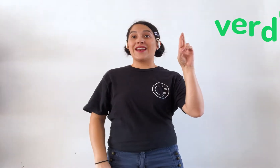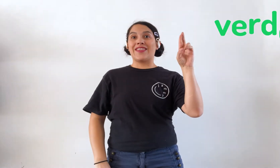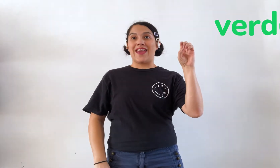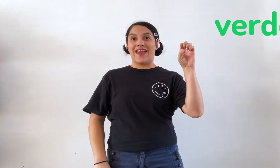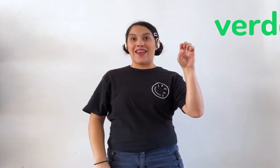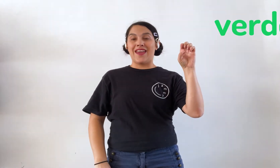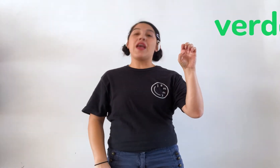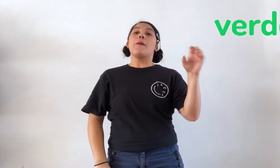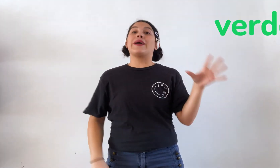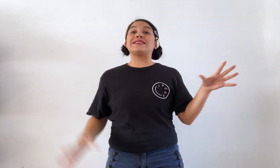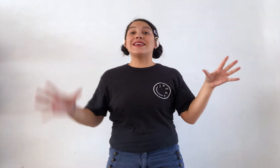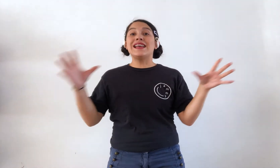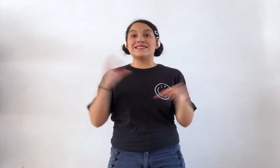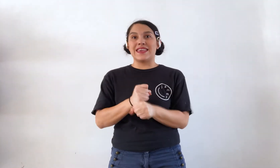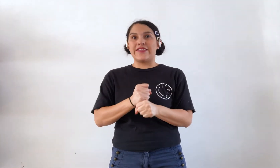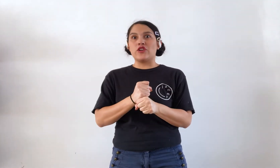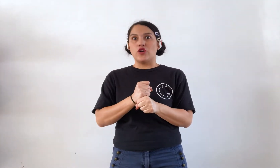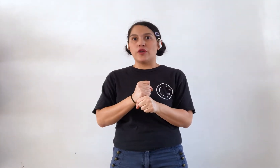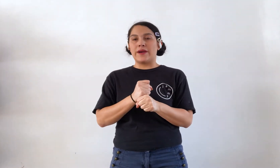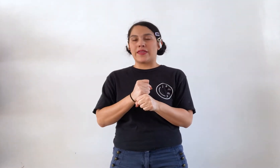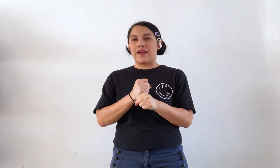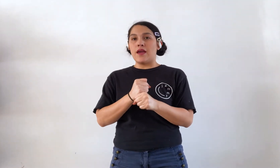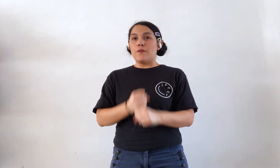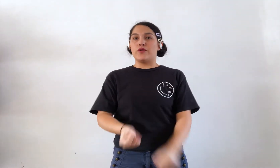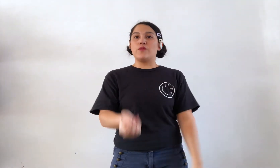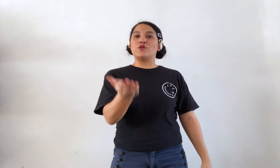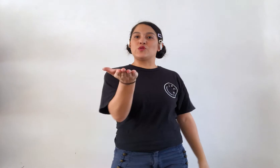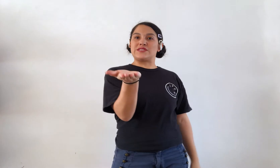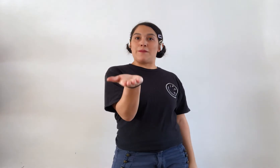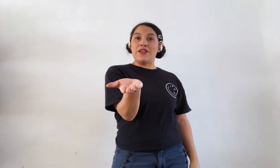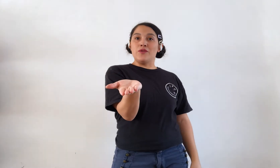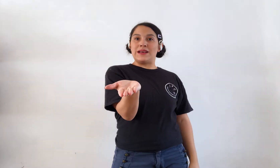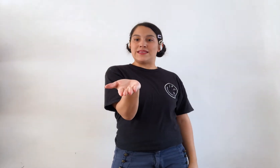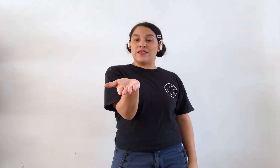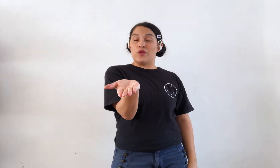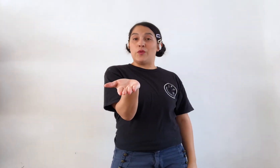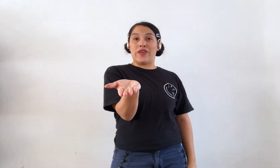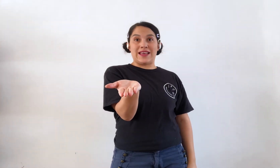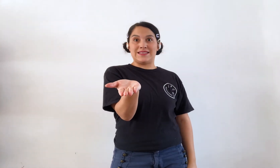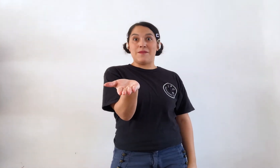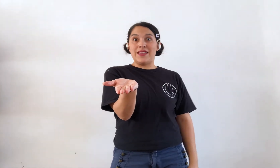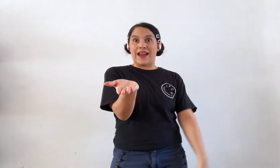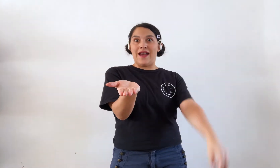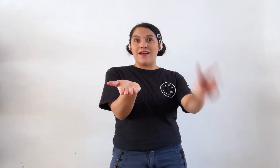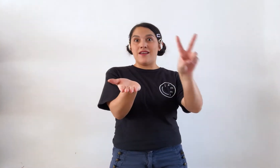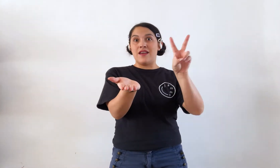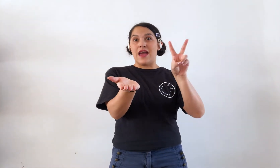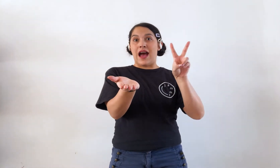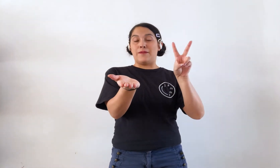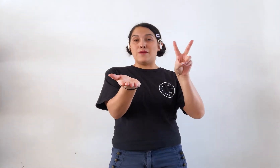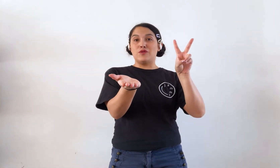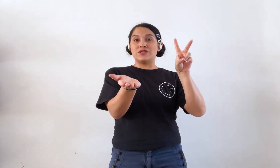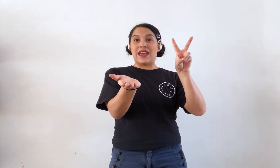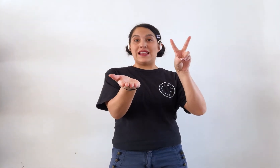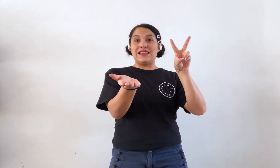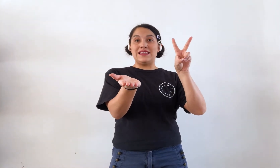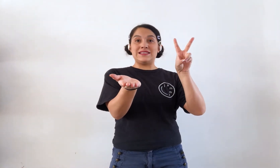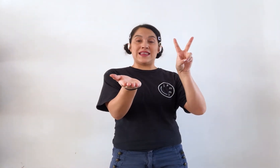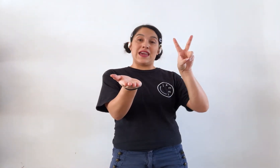Verde. Para hacer la seña del color verde, ponemos nuestra mano base de nuevo de esta manera. Abrimos el índice y